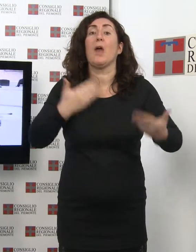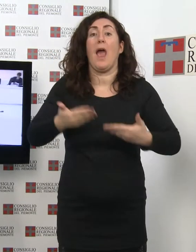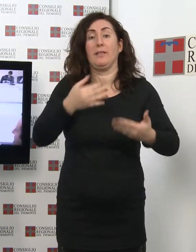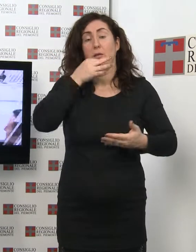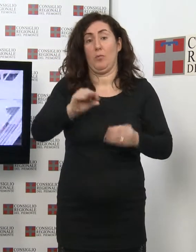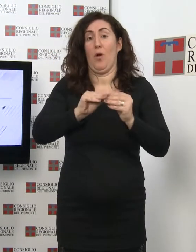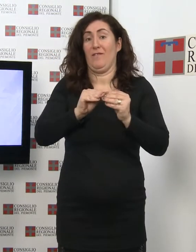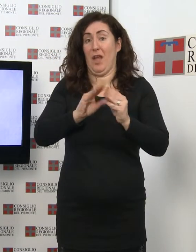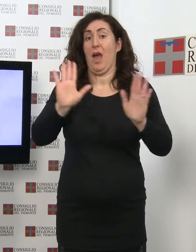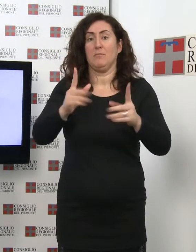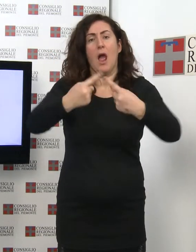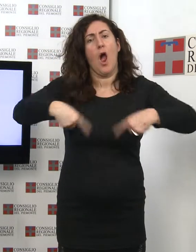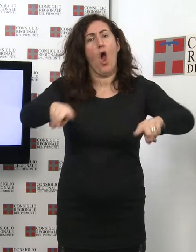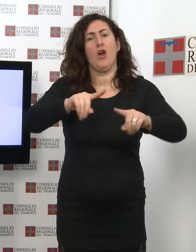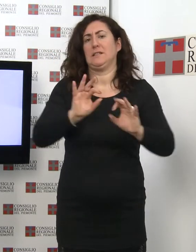d'aula.